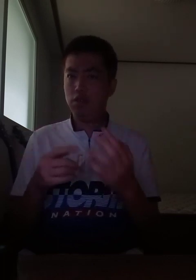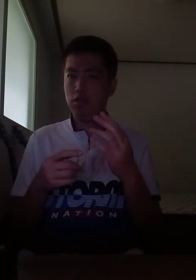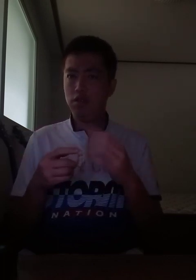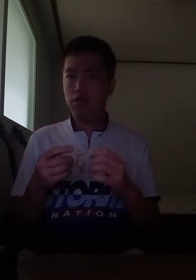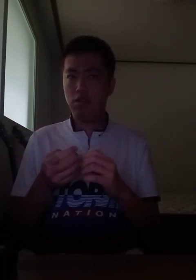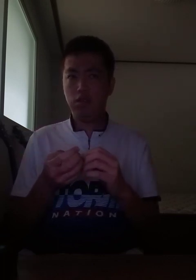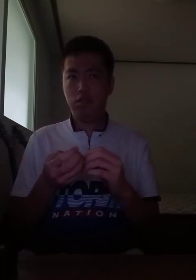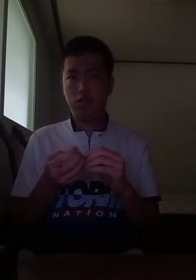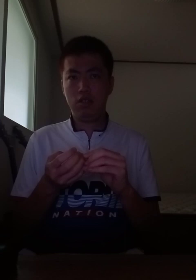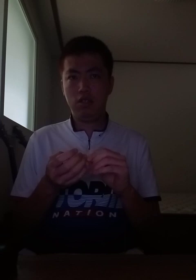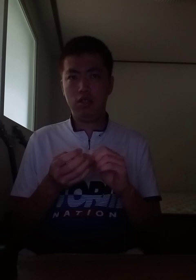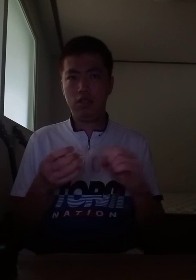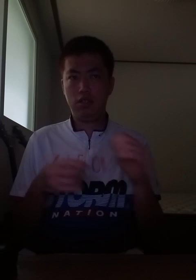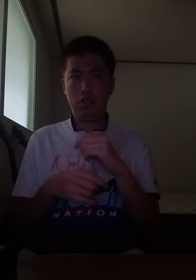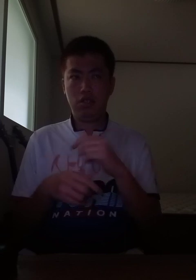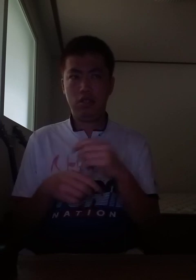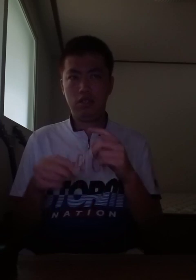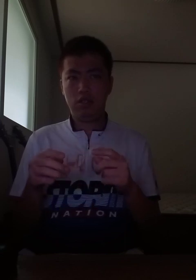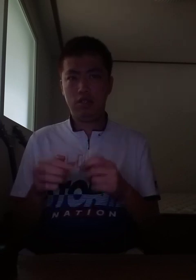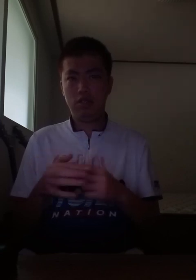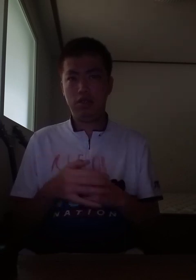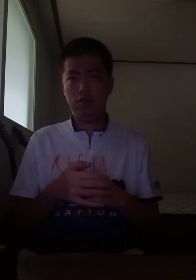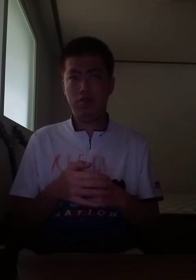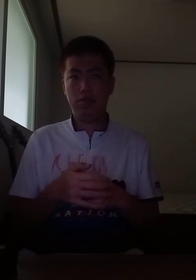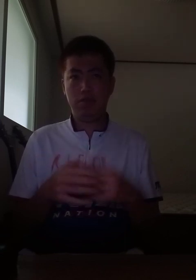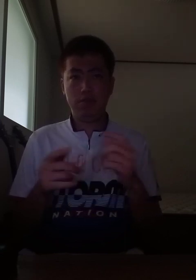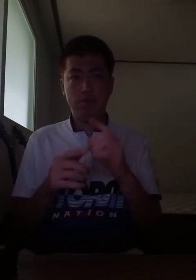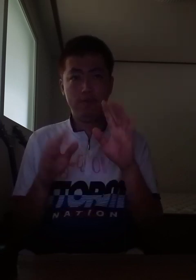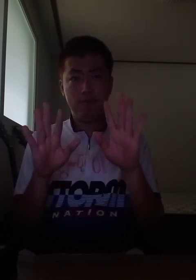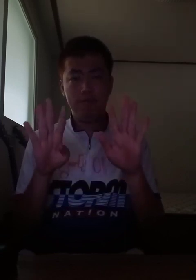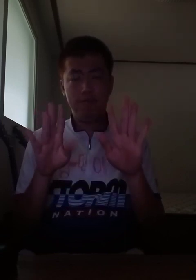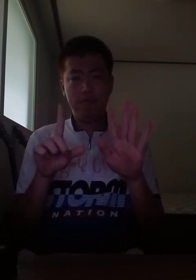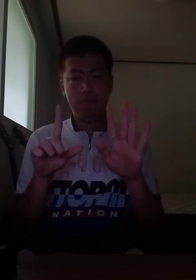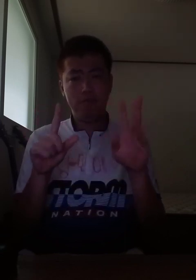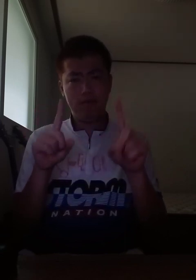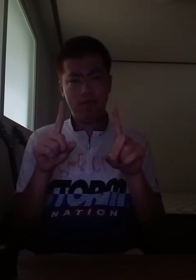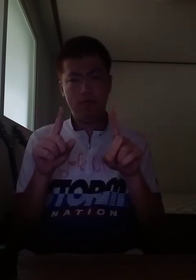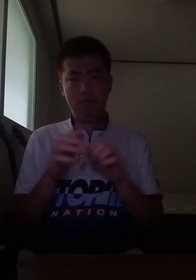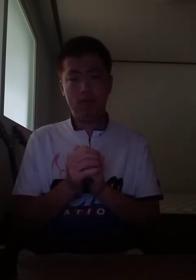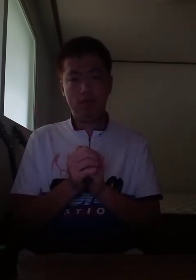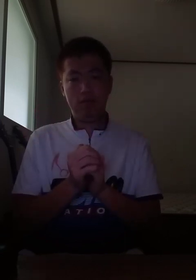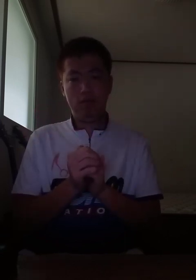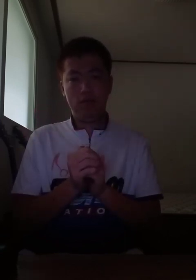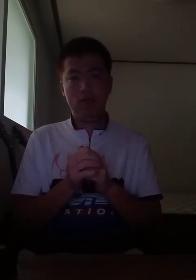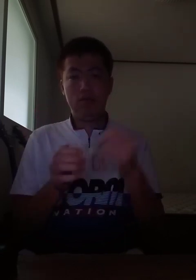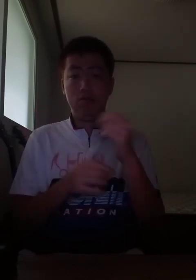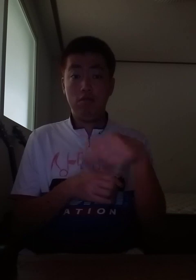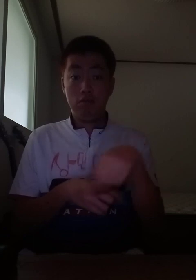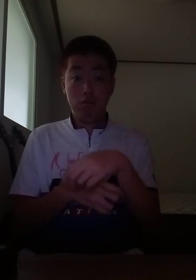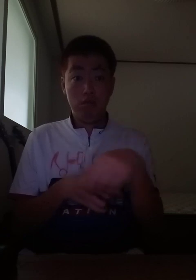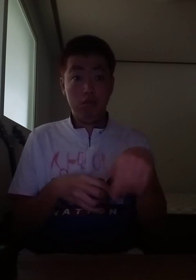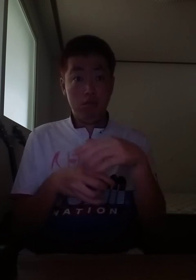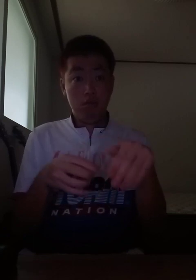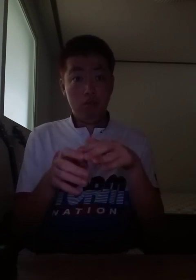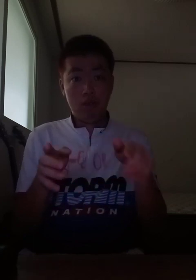반까지는 버스만 다닐 수 있게 해놓은 도로인데요. 지금 시각 저녁 7시 11분입니다. 그런데 일반 승용차도 다니고 있습니다.